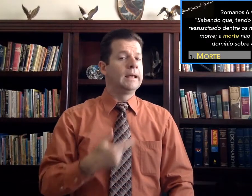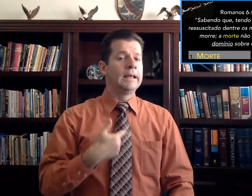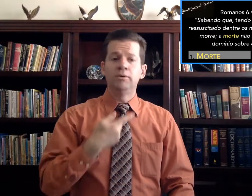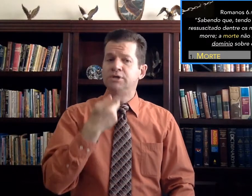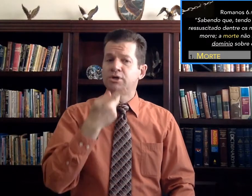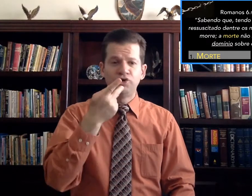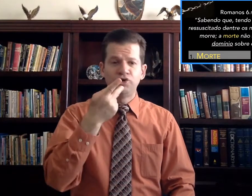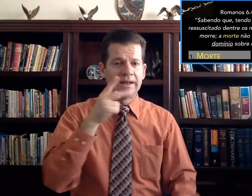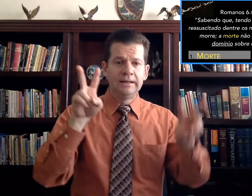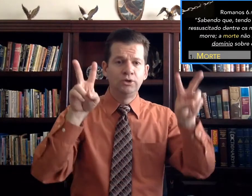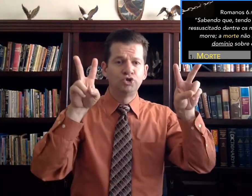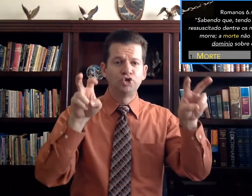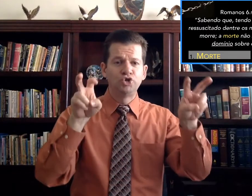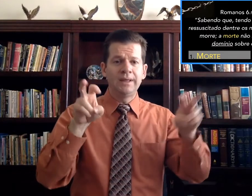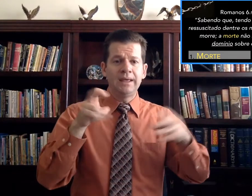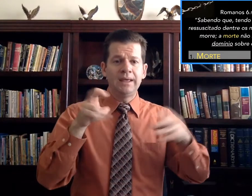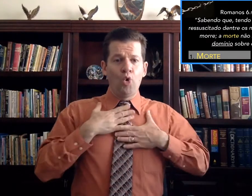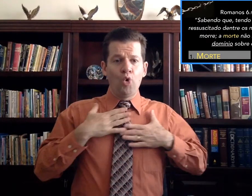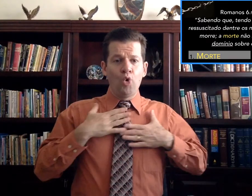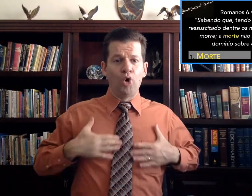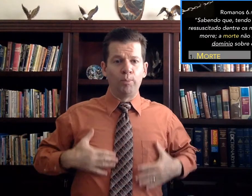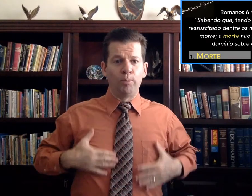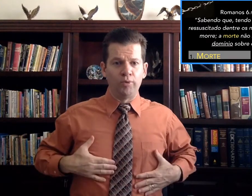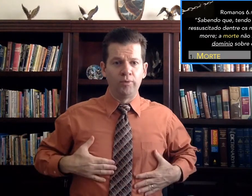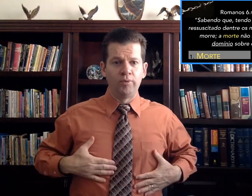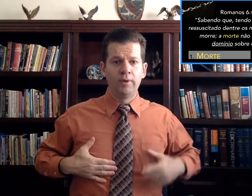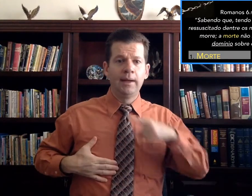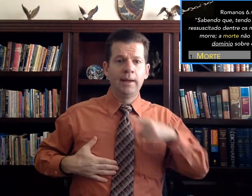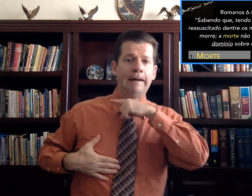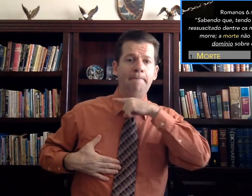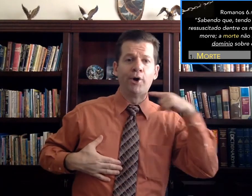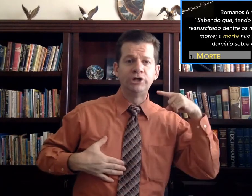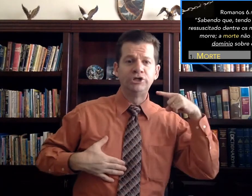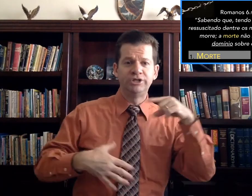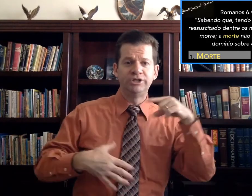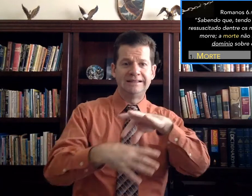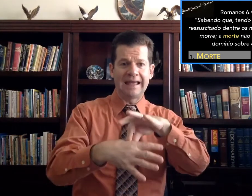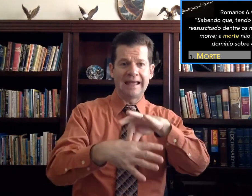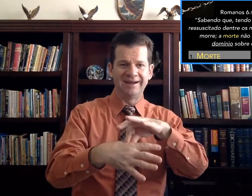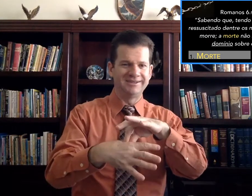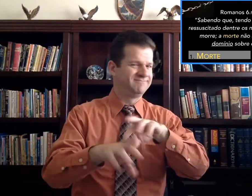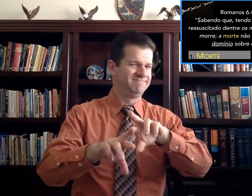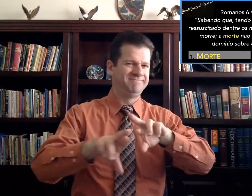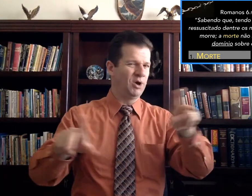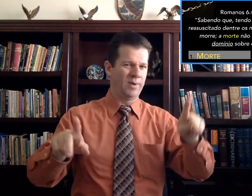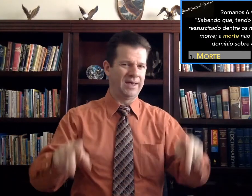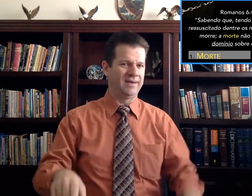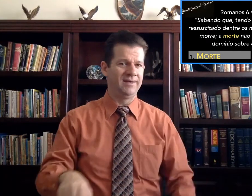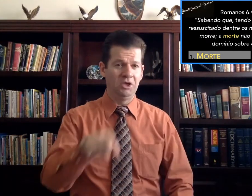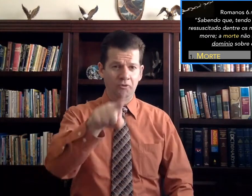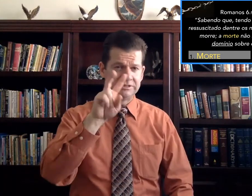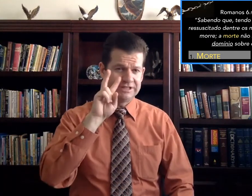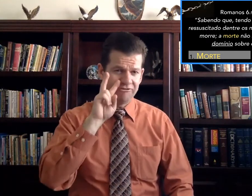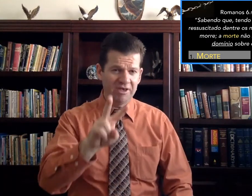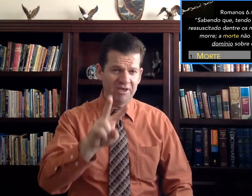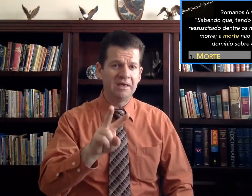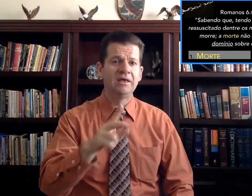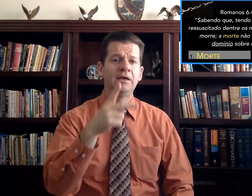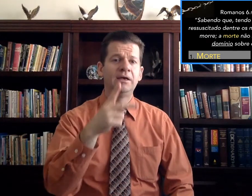Eu não estou falando sobre o corpo, a morte da carne. Não é. Você vê